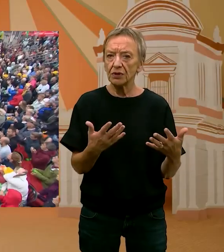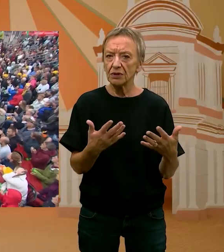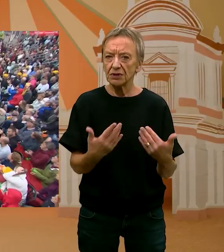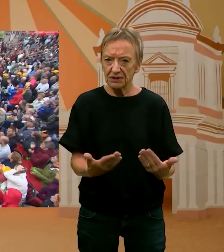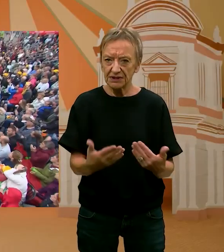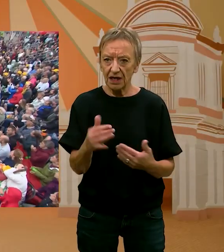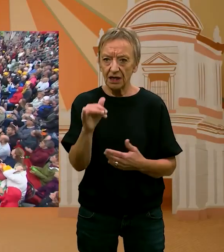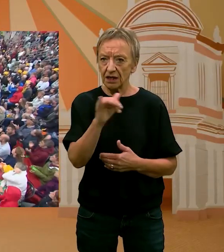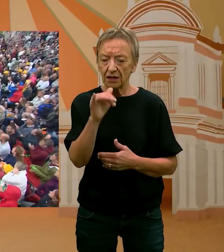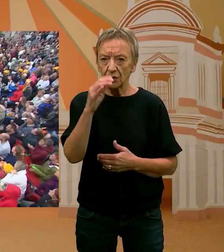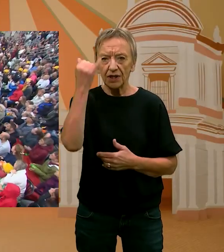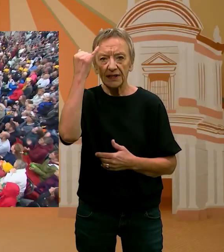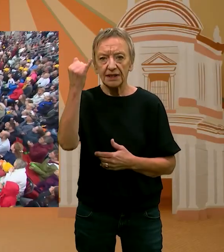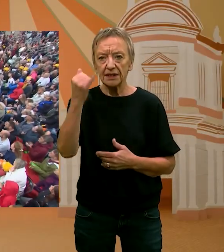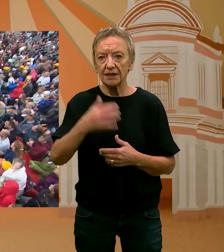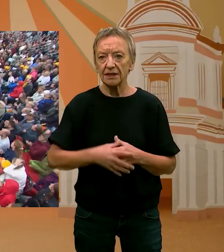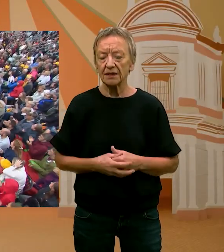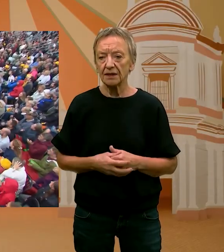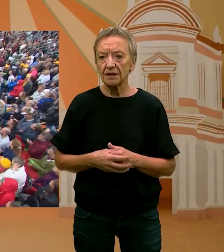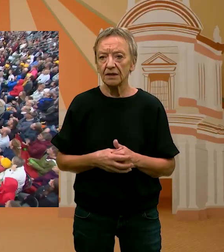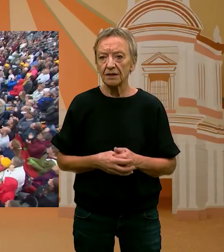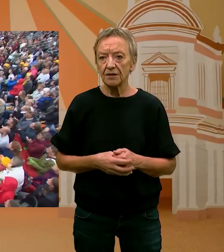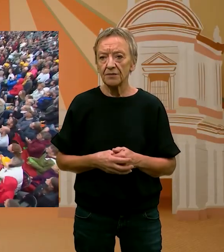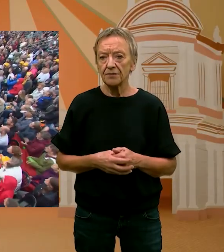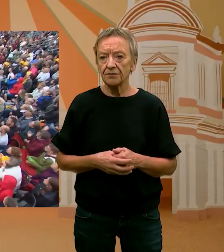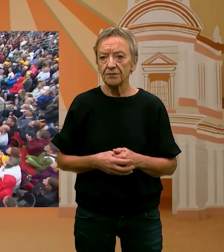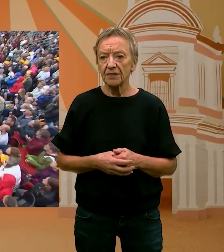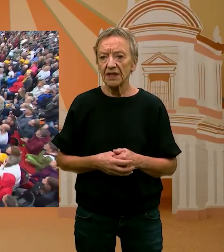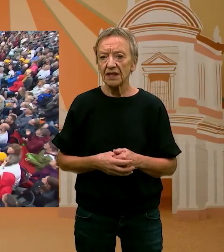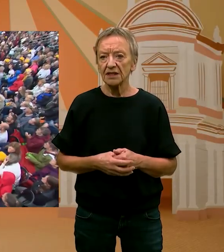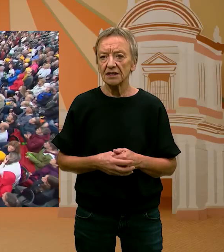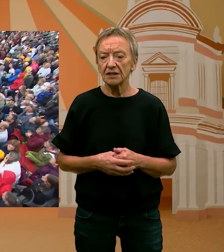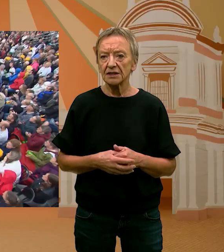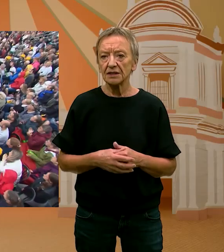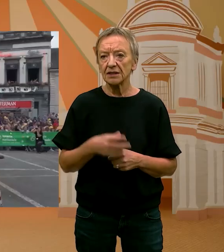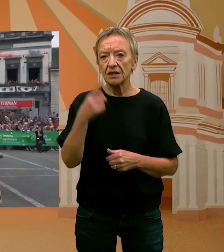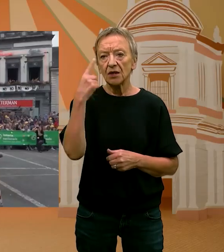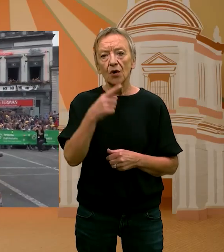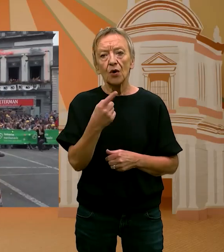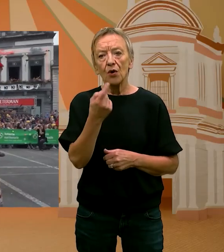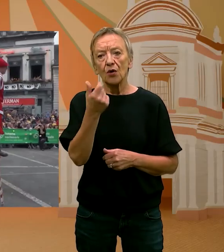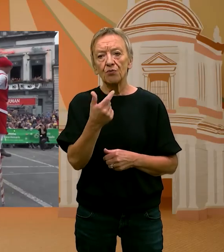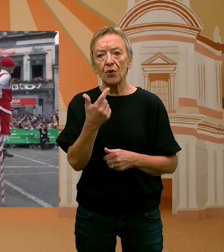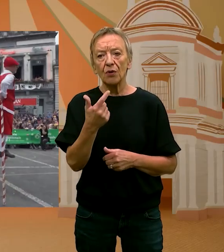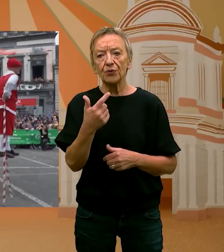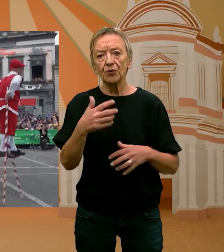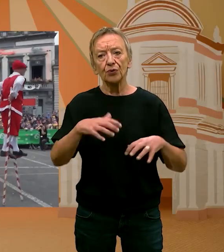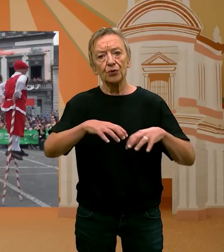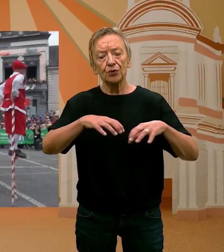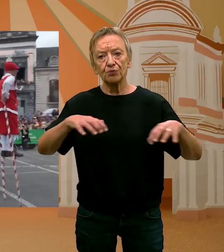a plusieurs raisons. Ça peut être pour relancer la dynamique du combat. Ça peut aussi pour calmer un peu les esprits si jamais il se passe quelque chose. Et ici ça permet en